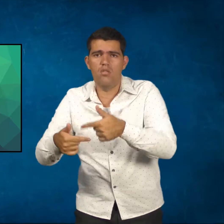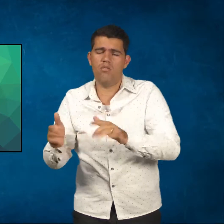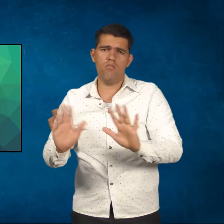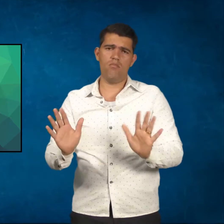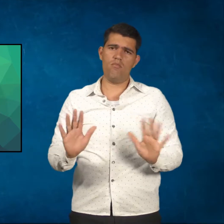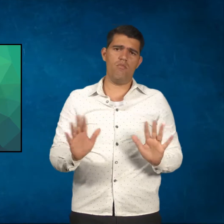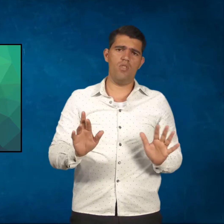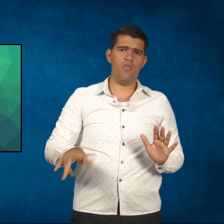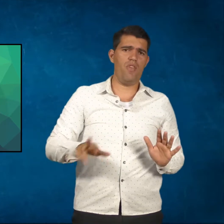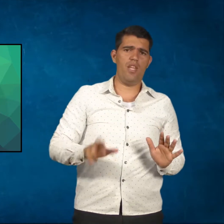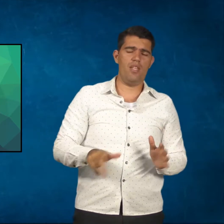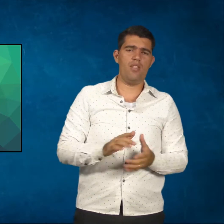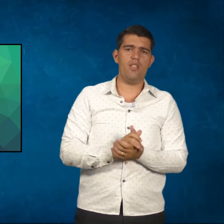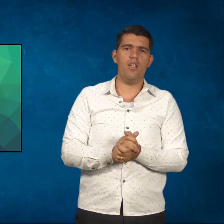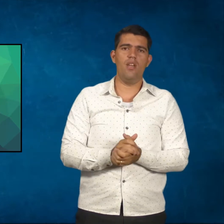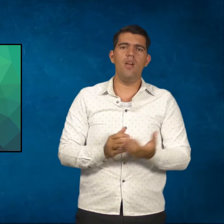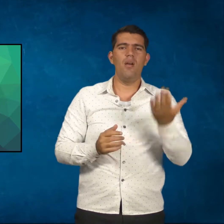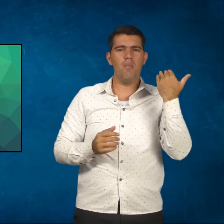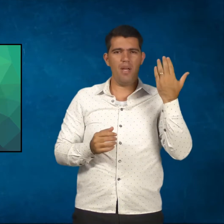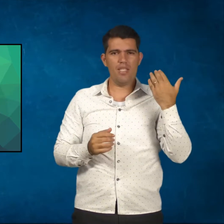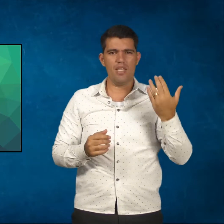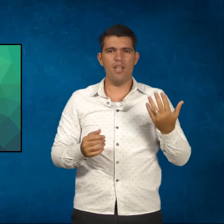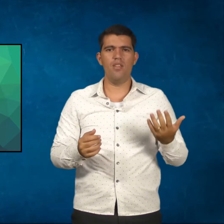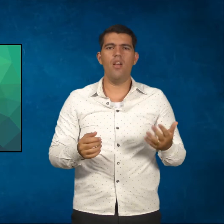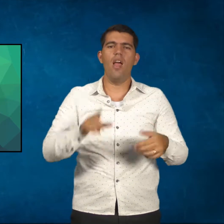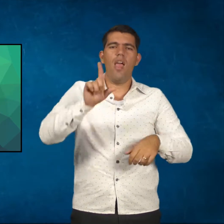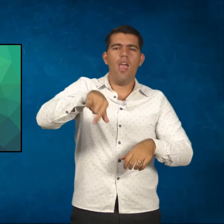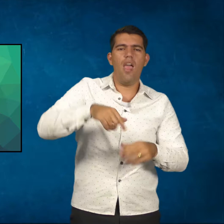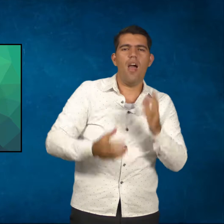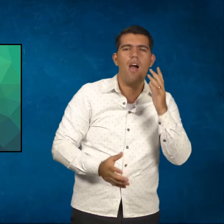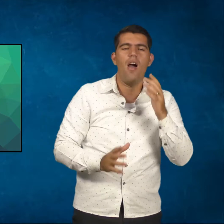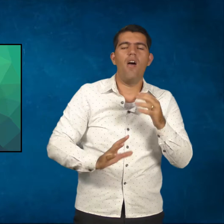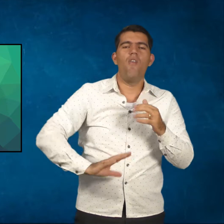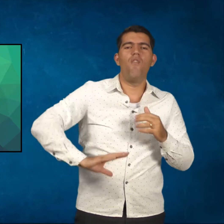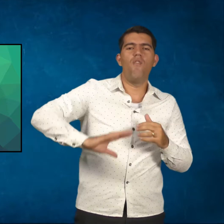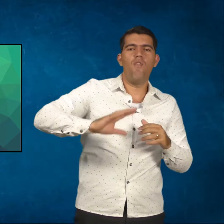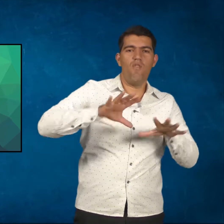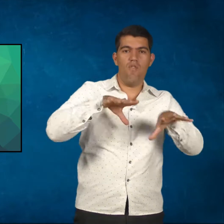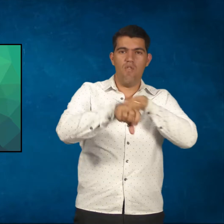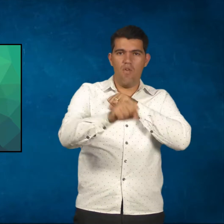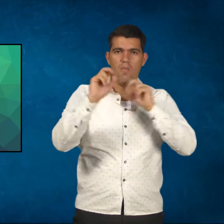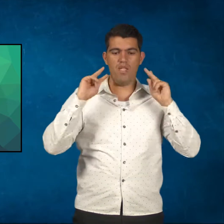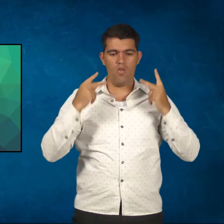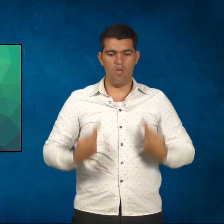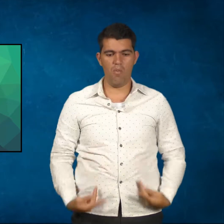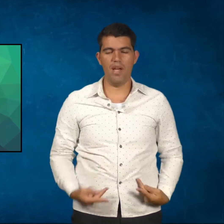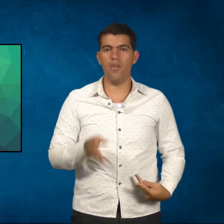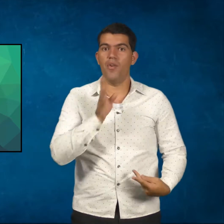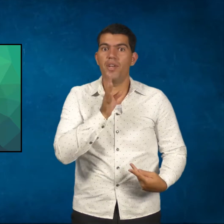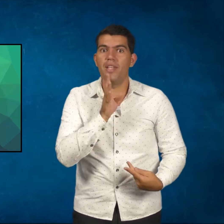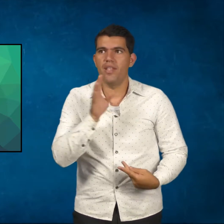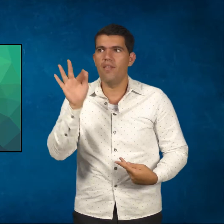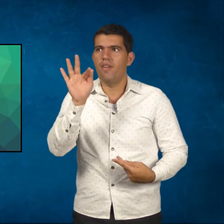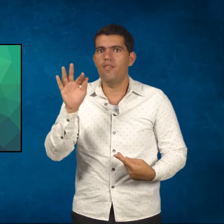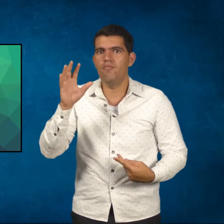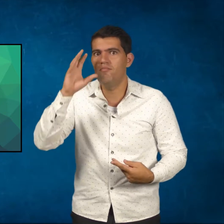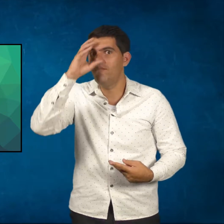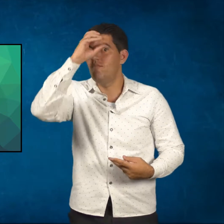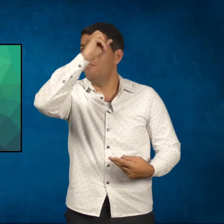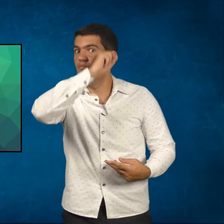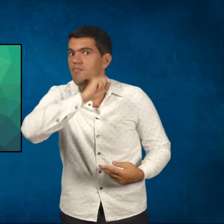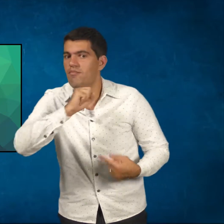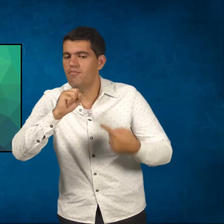Nesse intento, a formação humana, aliando profissionalização, conhecimento acadêmico, deve ser